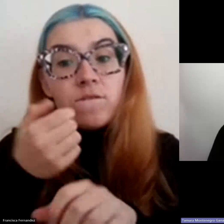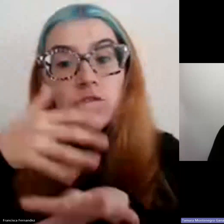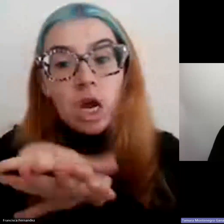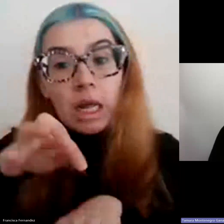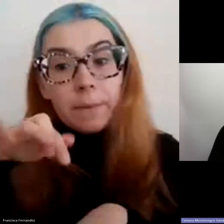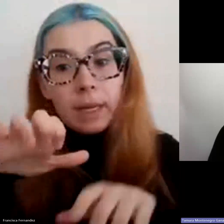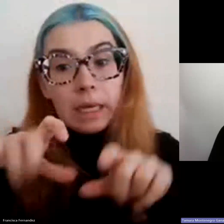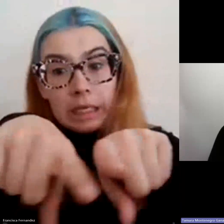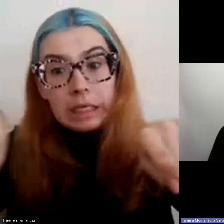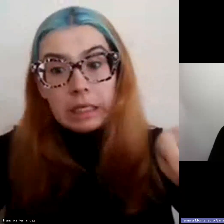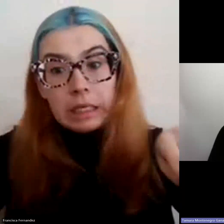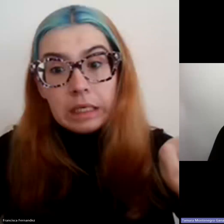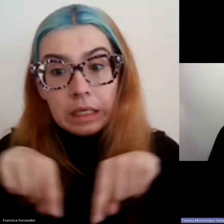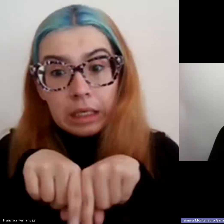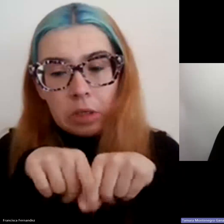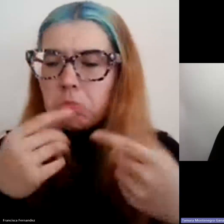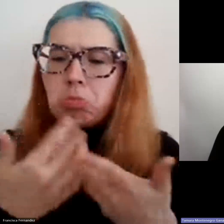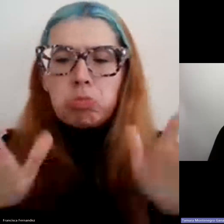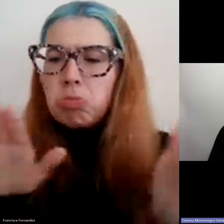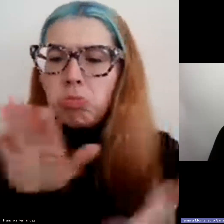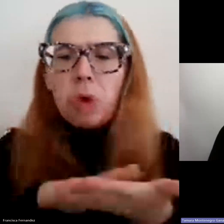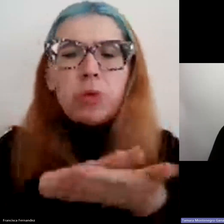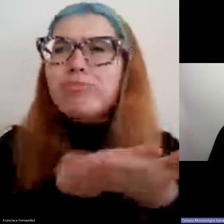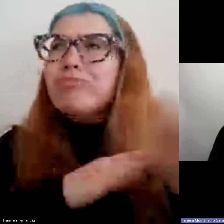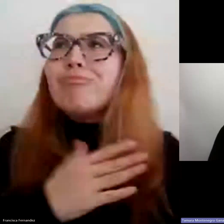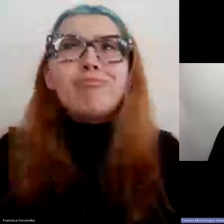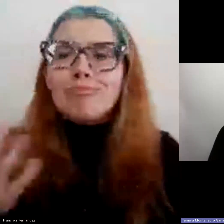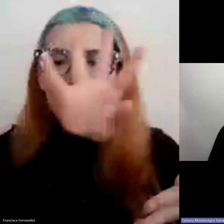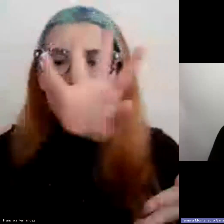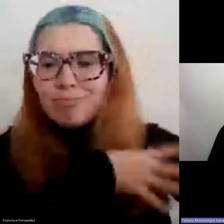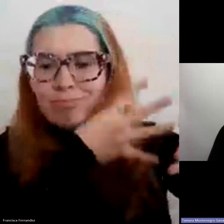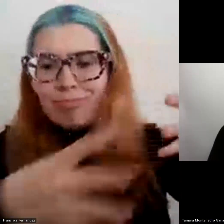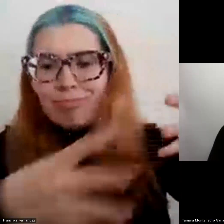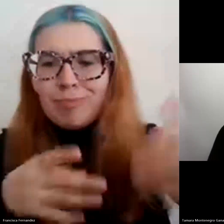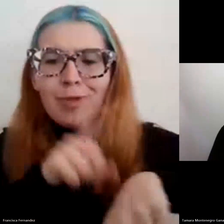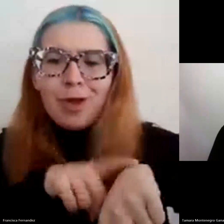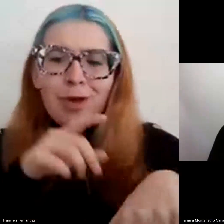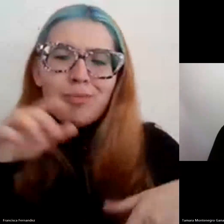También, por ejemplo, en el trabajo, en la escuela de integración, o en el pie,